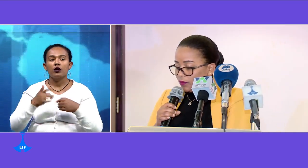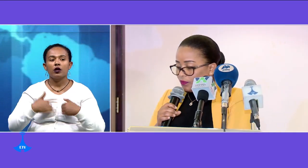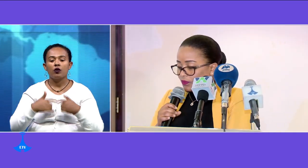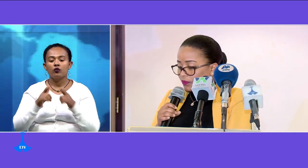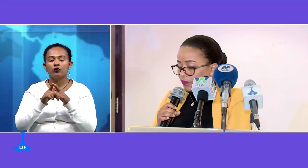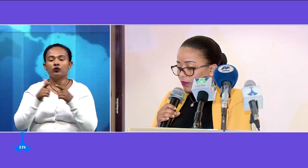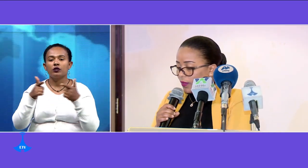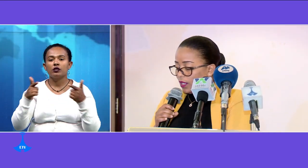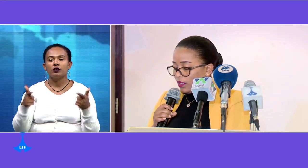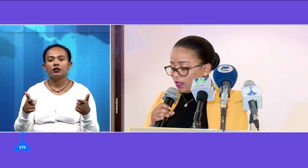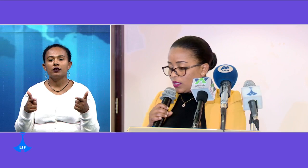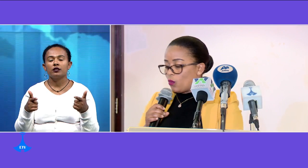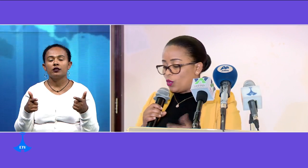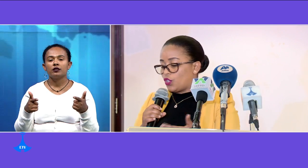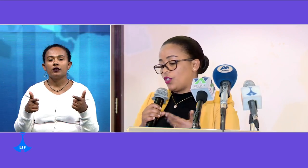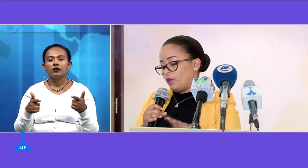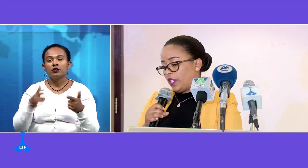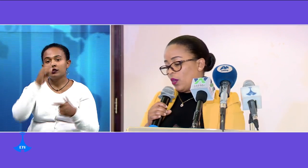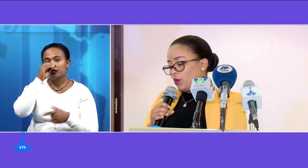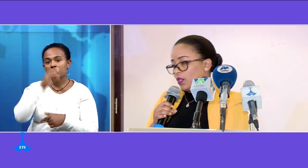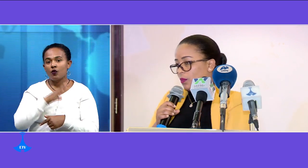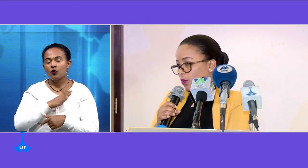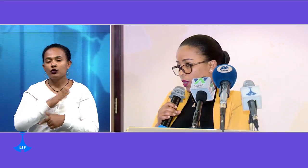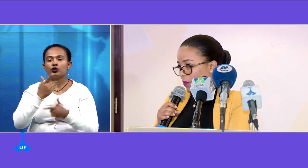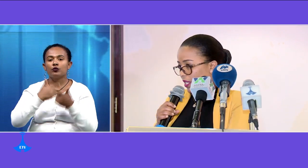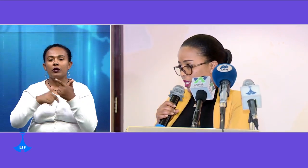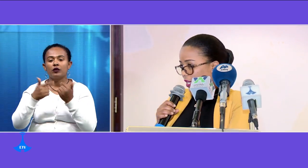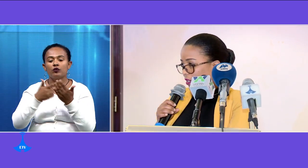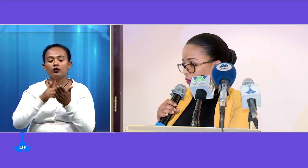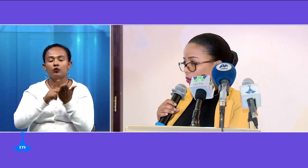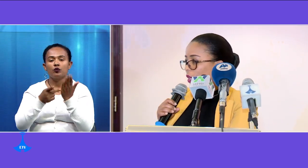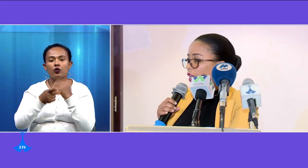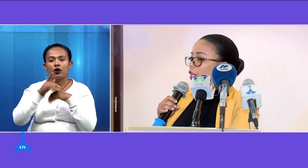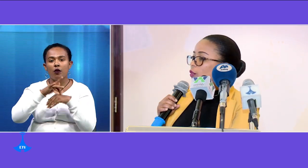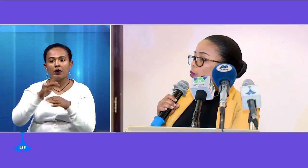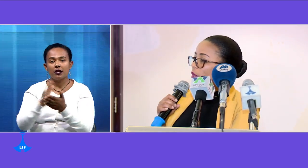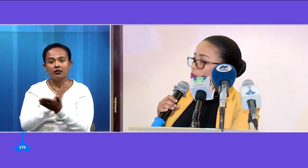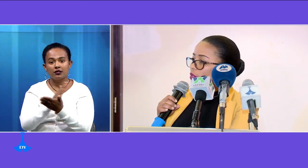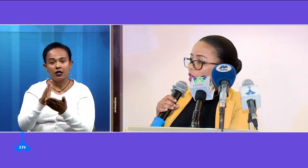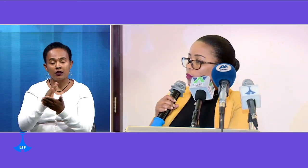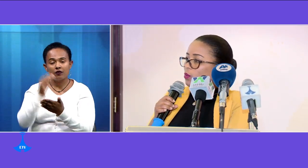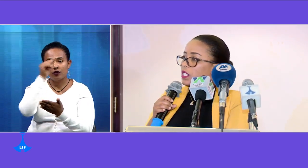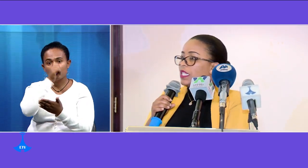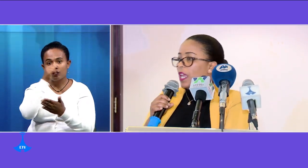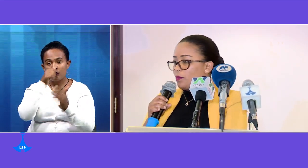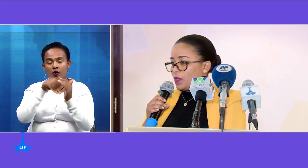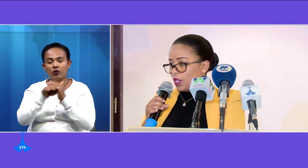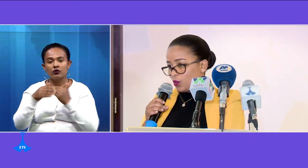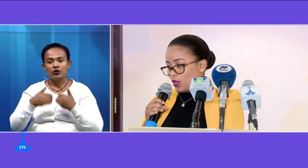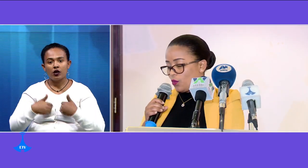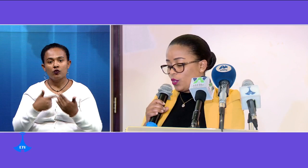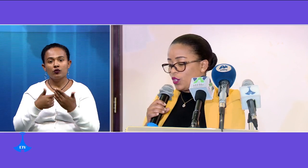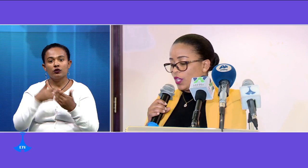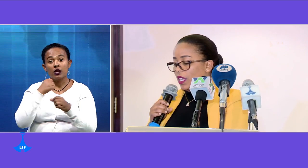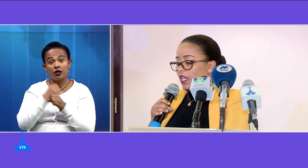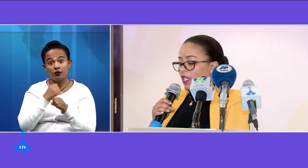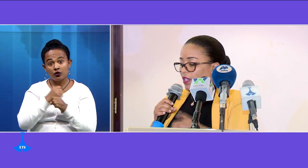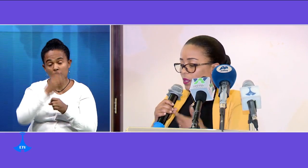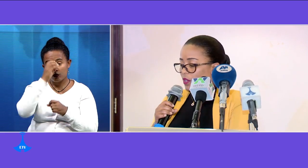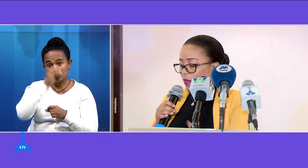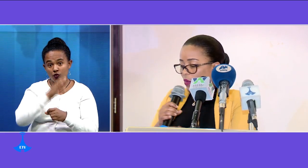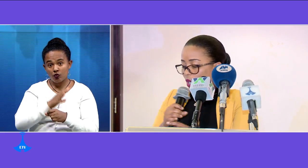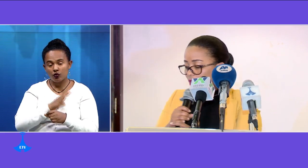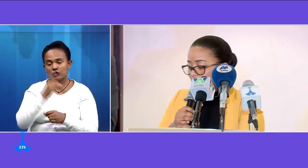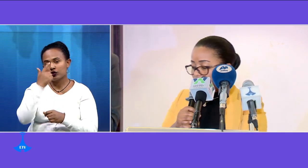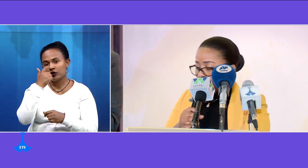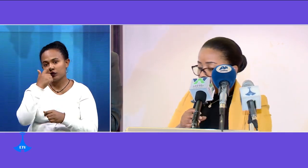ትልልቅ ሰዎች መጥተው እዚህ ፕሮግራም ላይ ሲሳተፉ ኢትዮጵያ ውስጥ ያሉ እዚህ ላይ የሚሰሩ ሰዎች